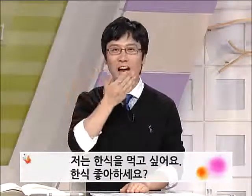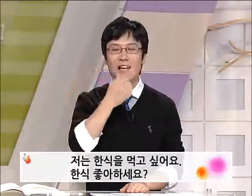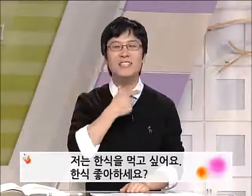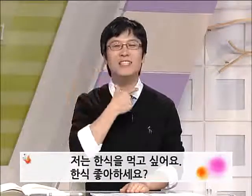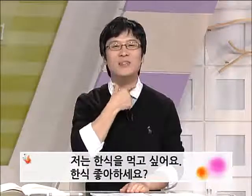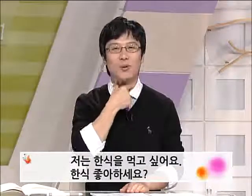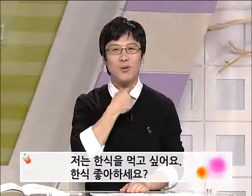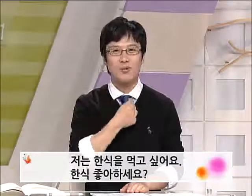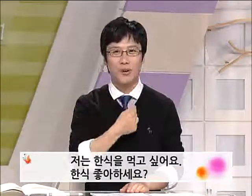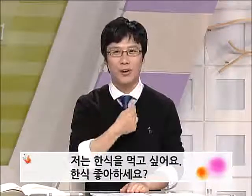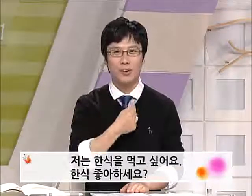한식을 먹고 싶어요.